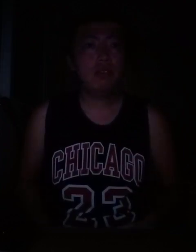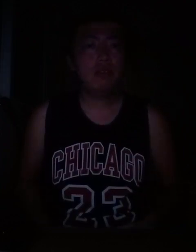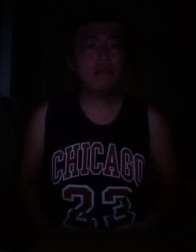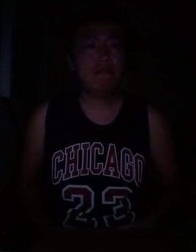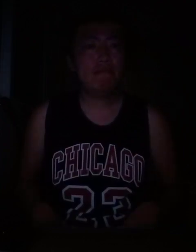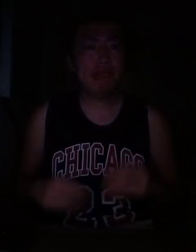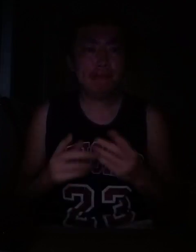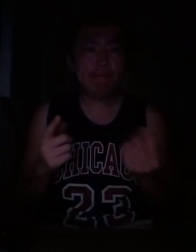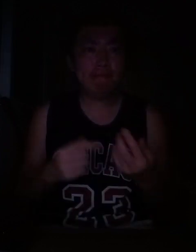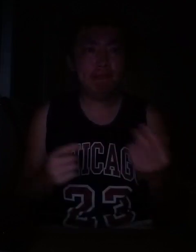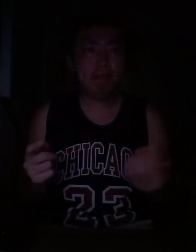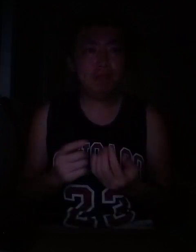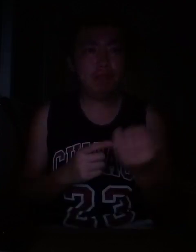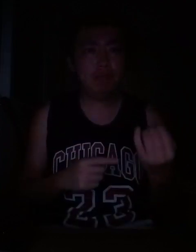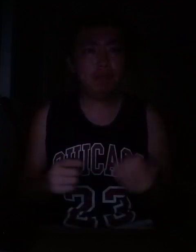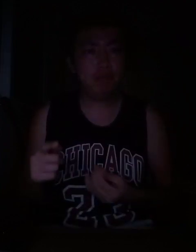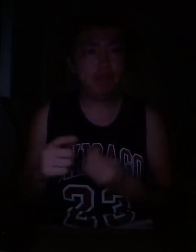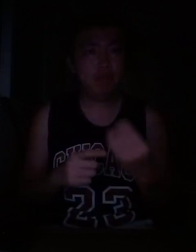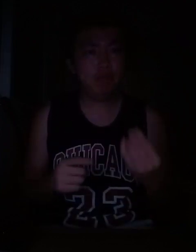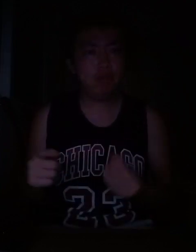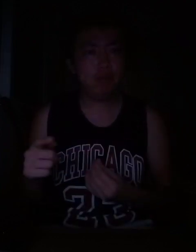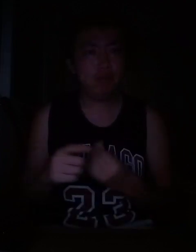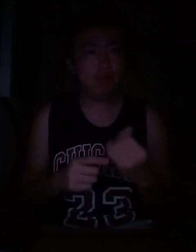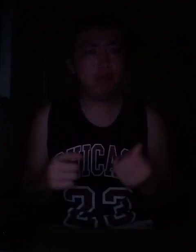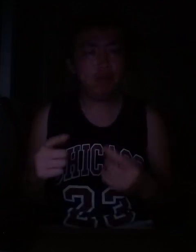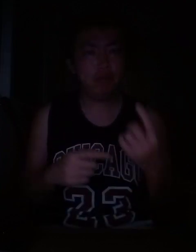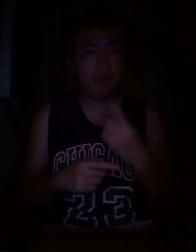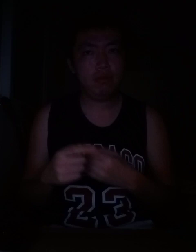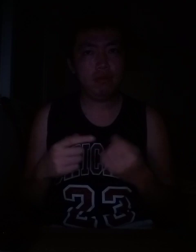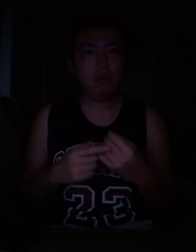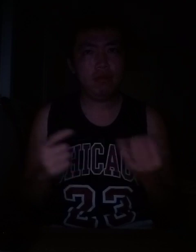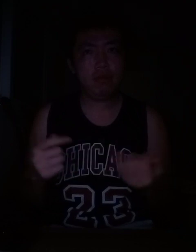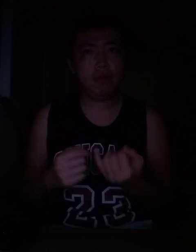네, 저는 지금 명지대학교 용인 캠퍼스에 나와 있습니다. 예, 안 기자